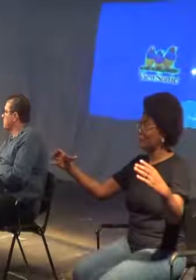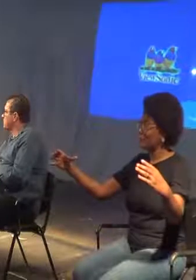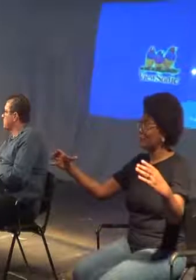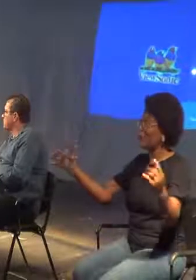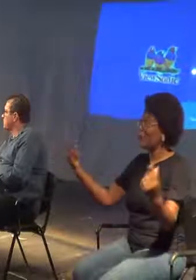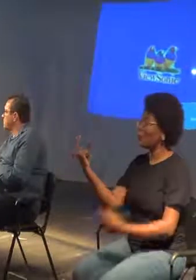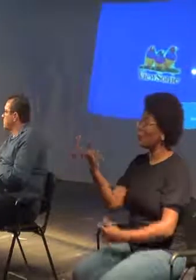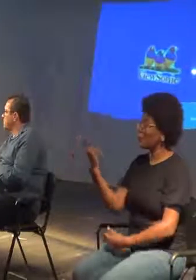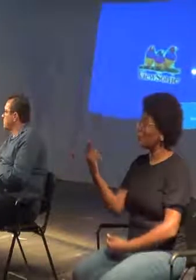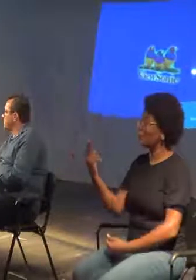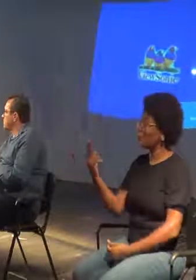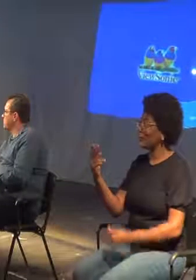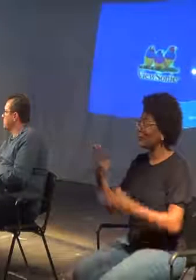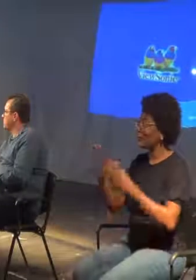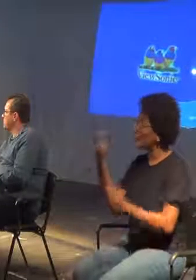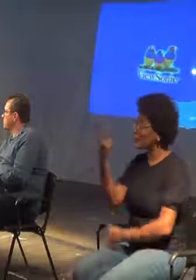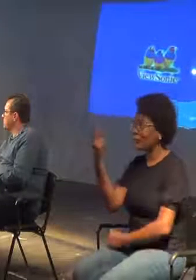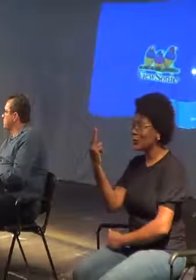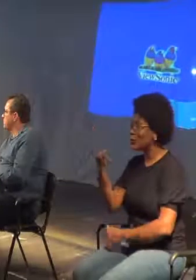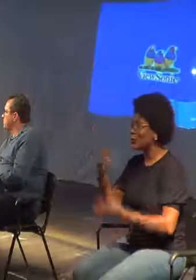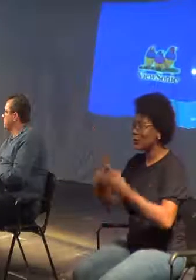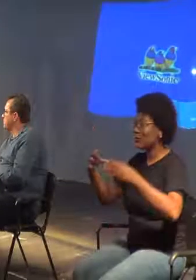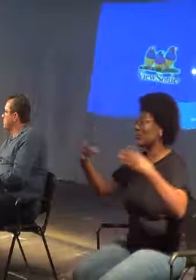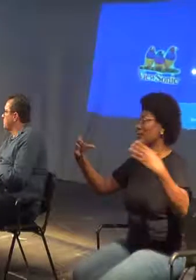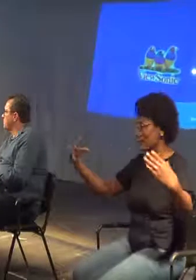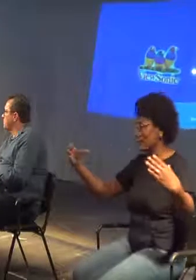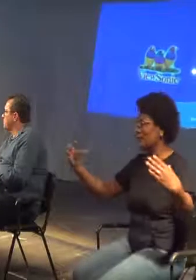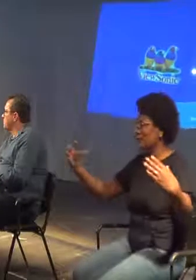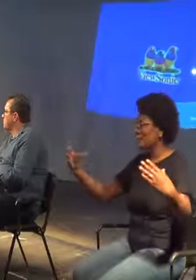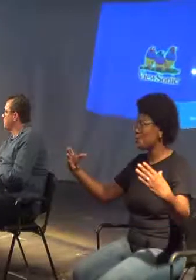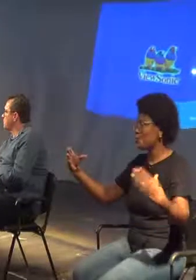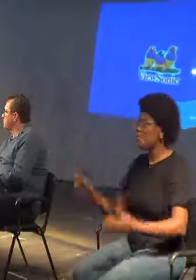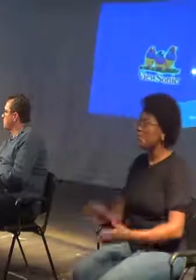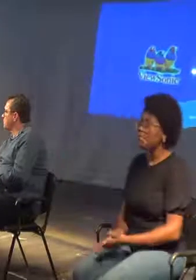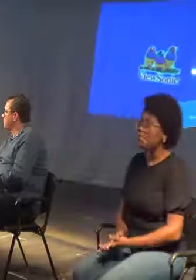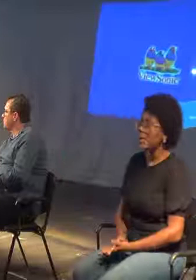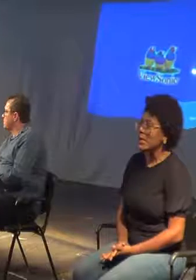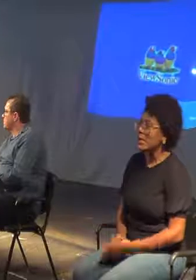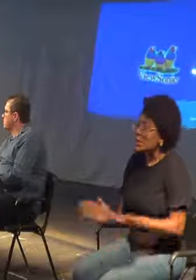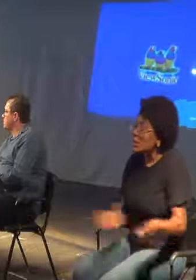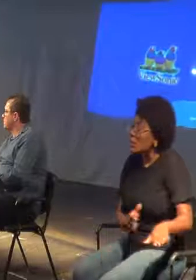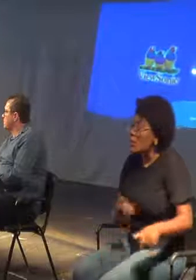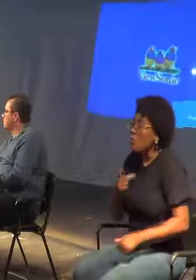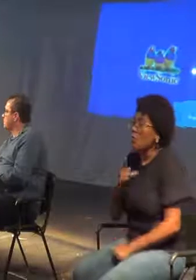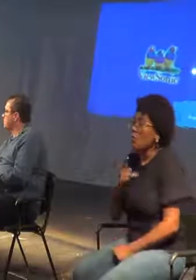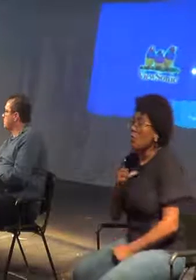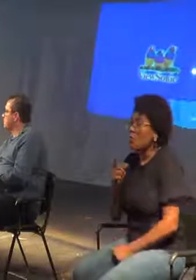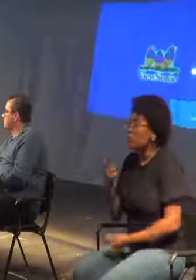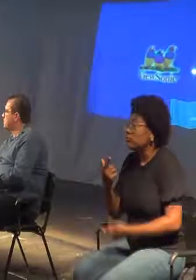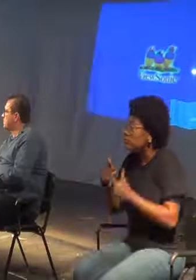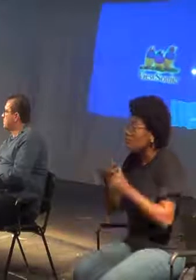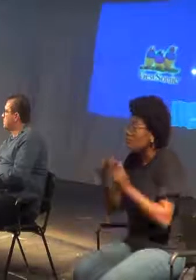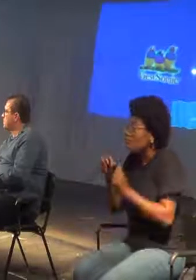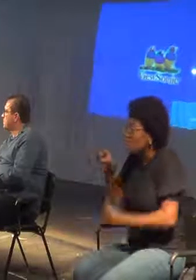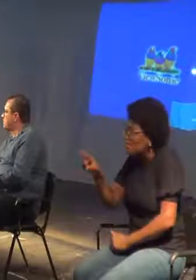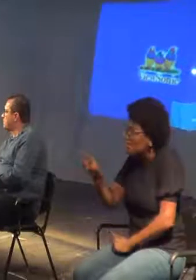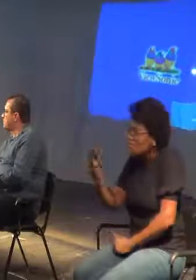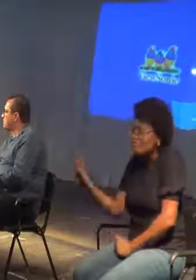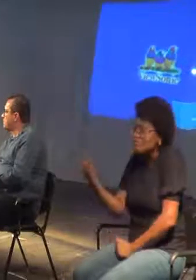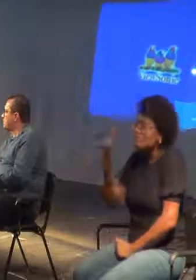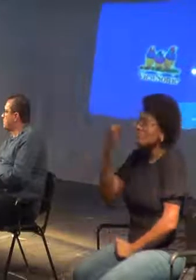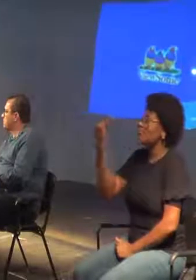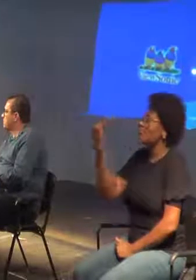o grande desafio é como que politicamente nós podemos superar as dificuldades que o